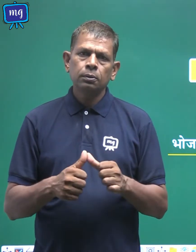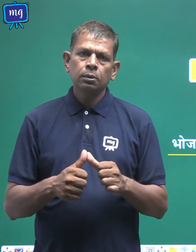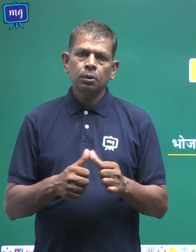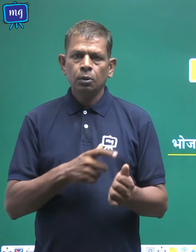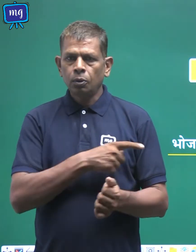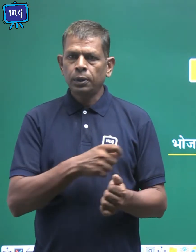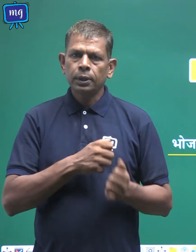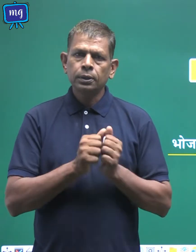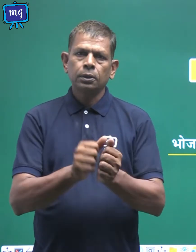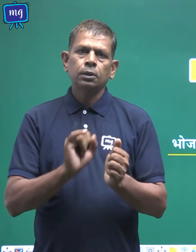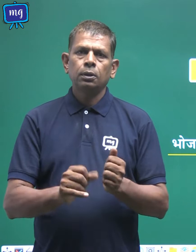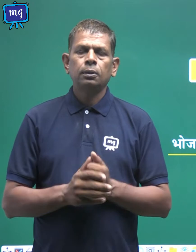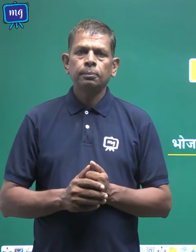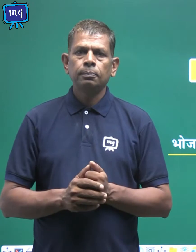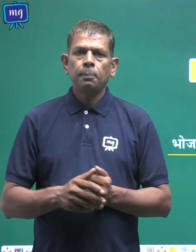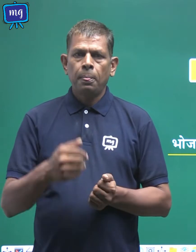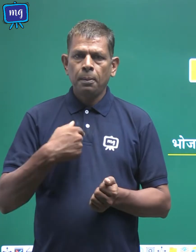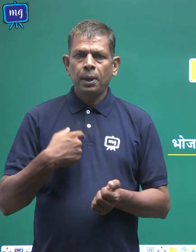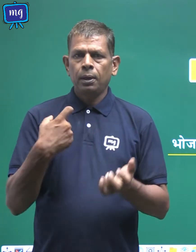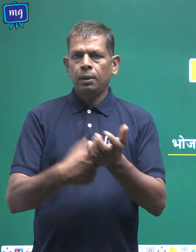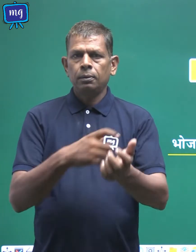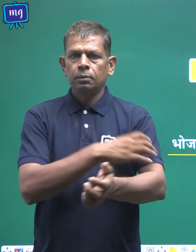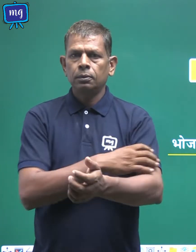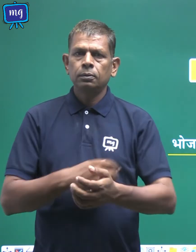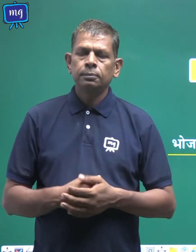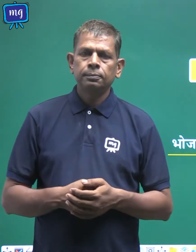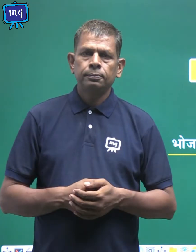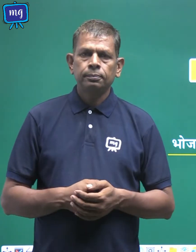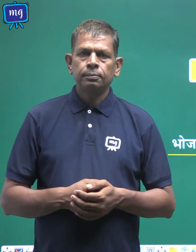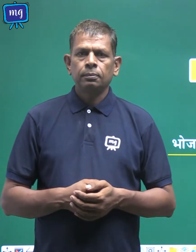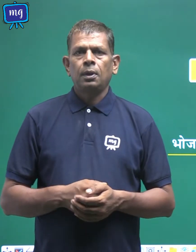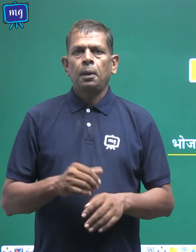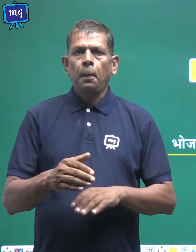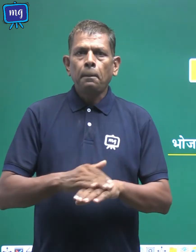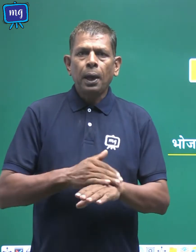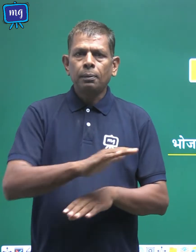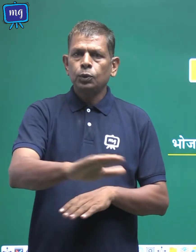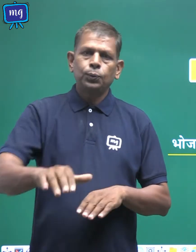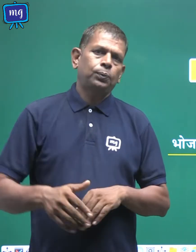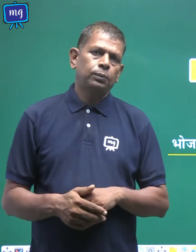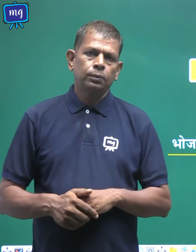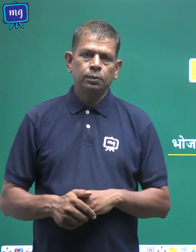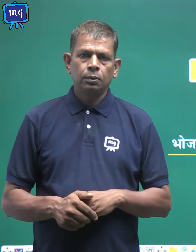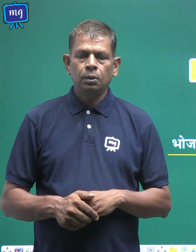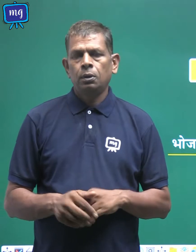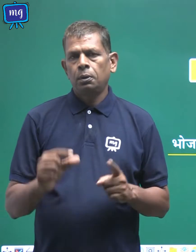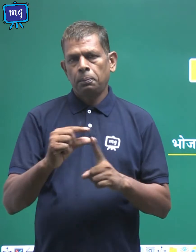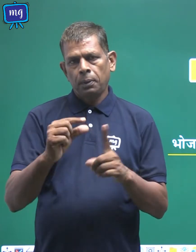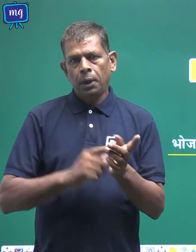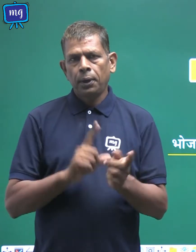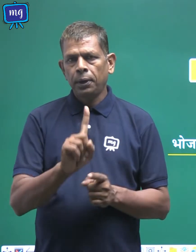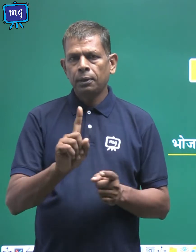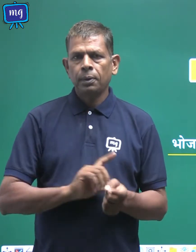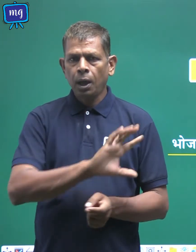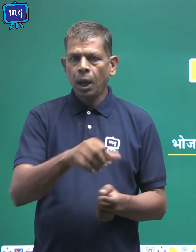और मेरे साथ हैं रामस्वरूप कुमार। प्यारे बच्चों, भाग 1 में हमने